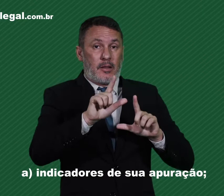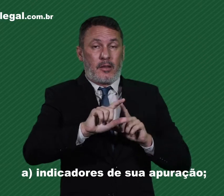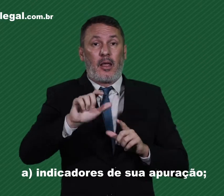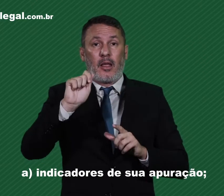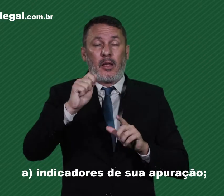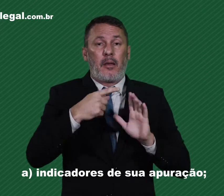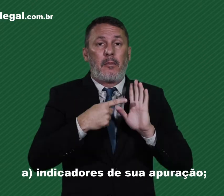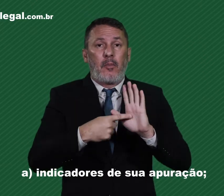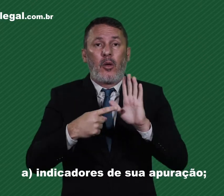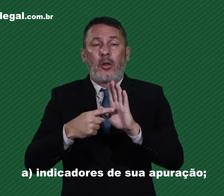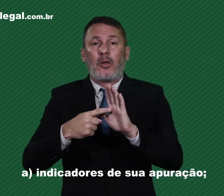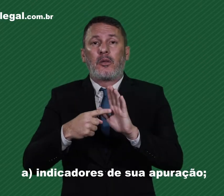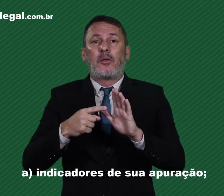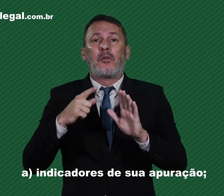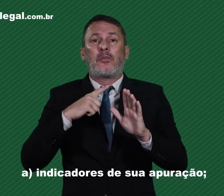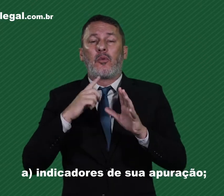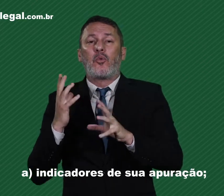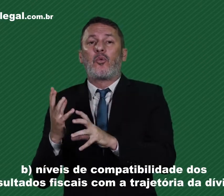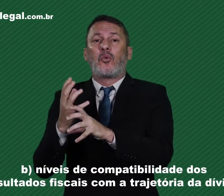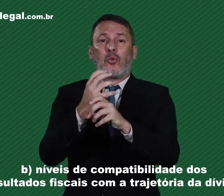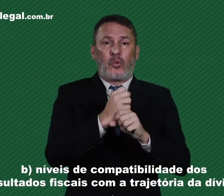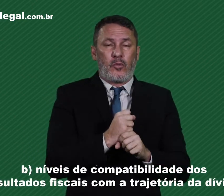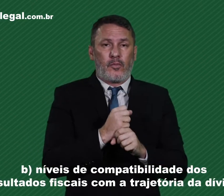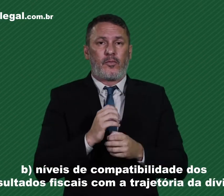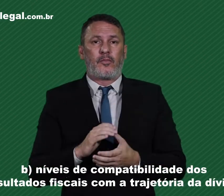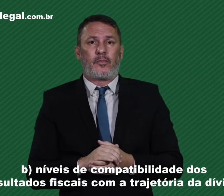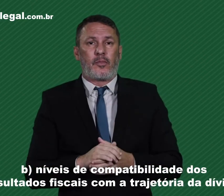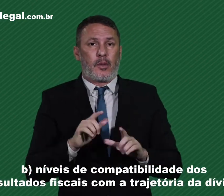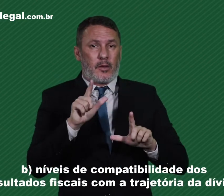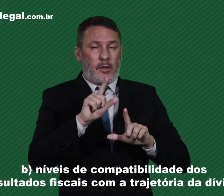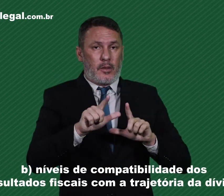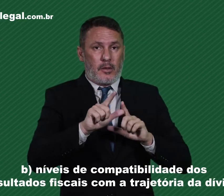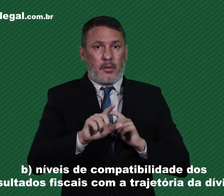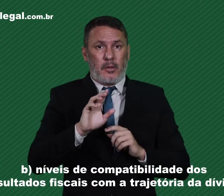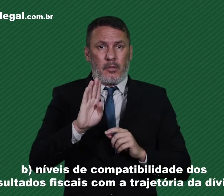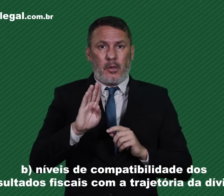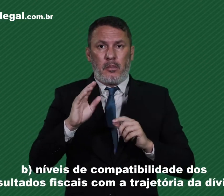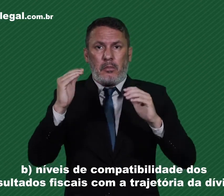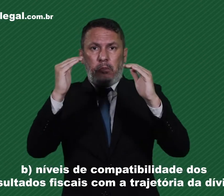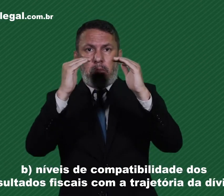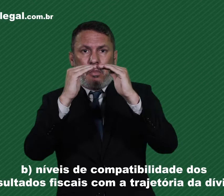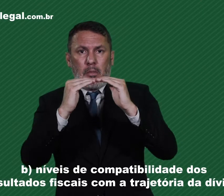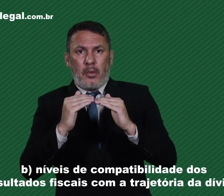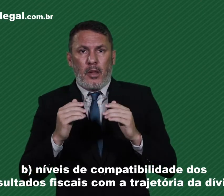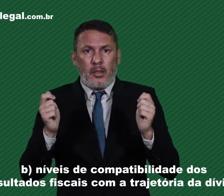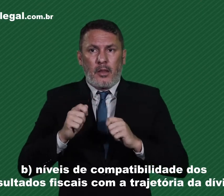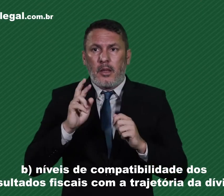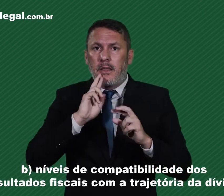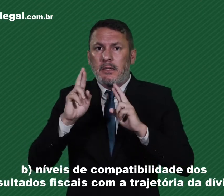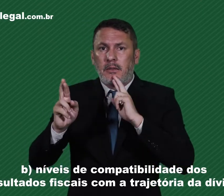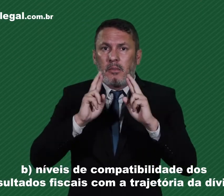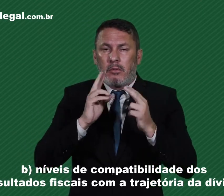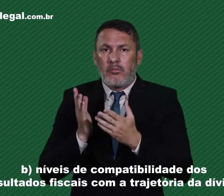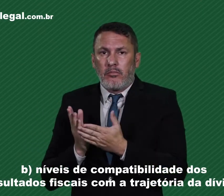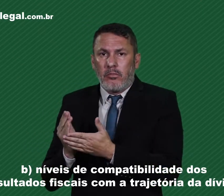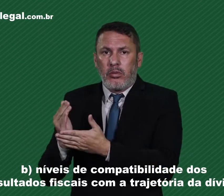indicadores de sua apuração a linha B níveis de compatibilidade dos resultados fiscais com